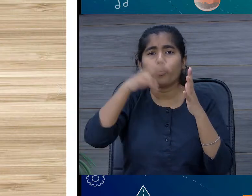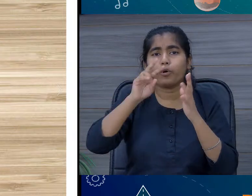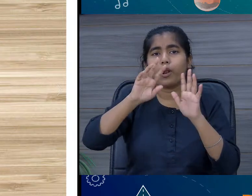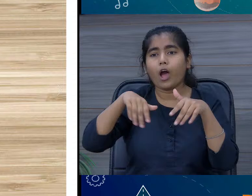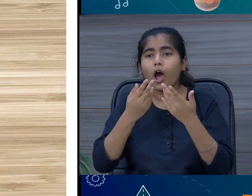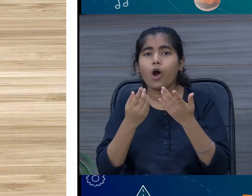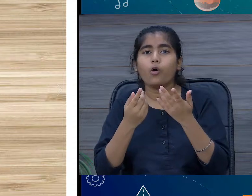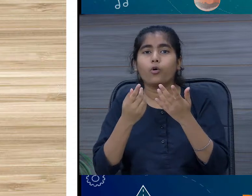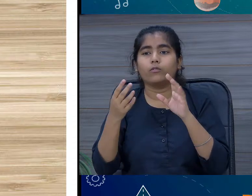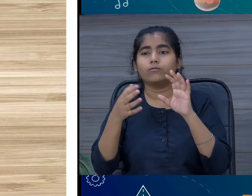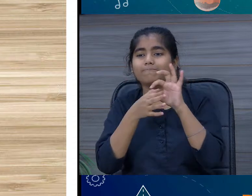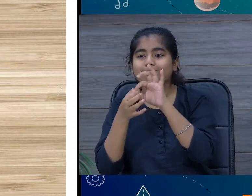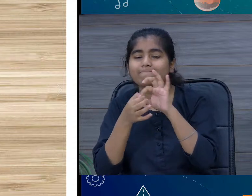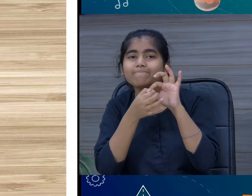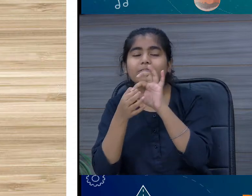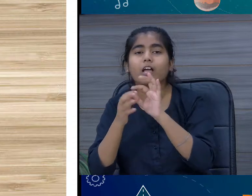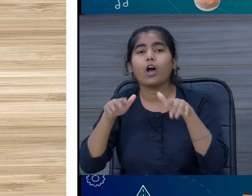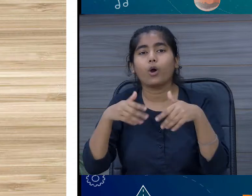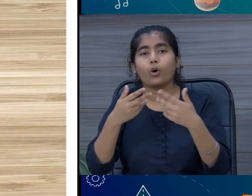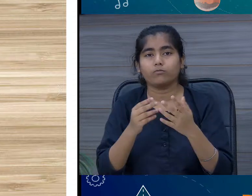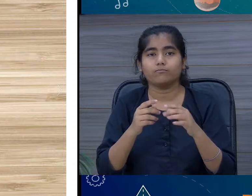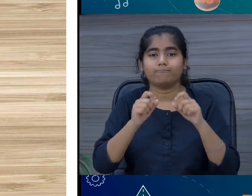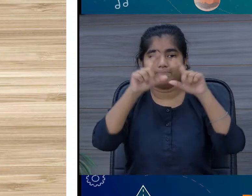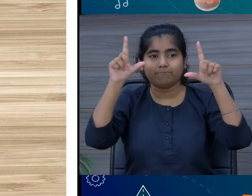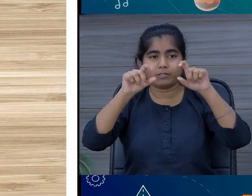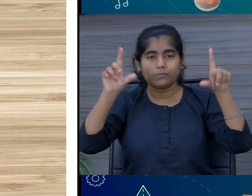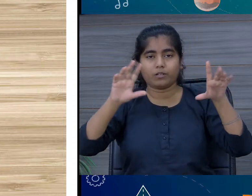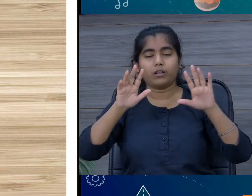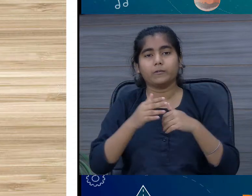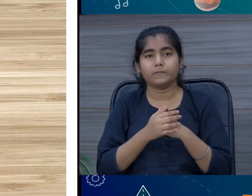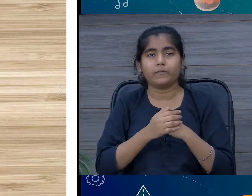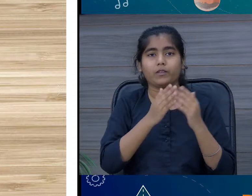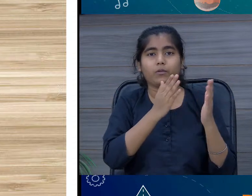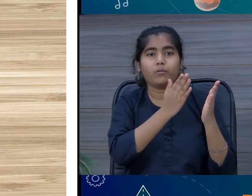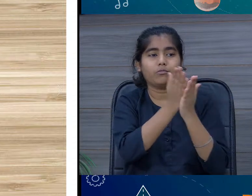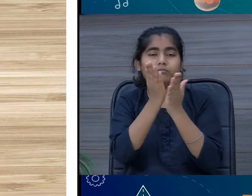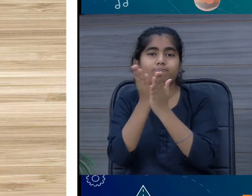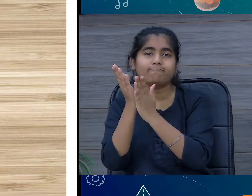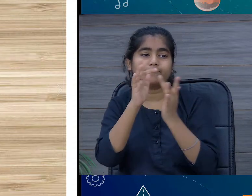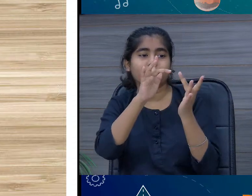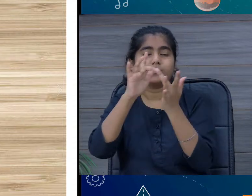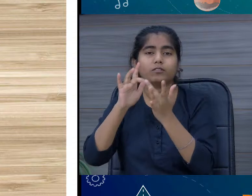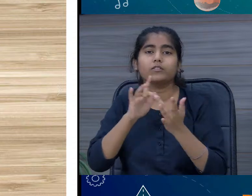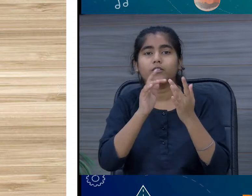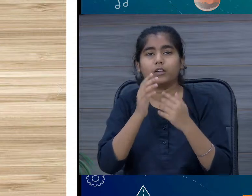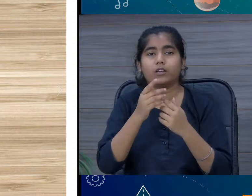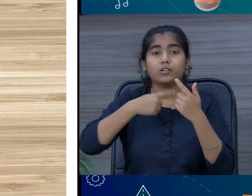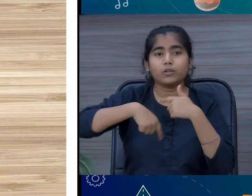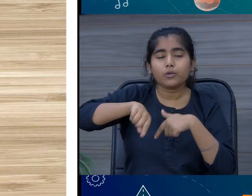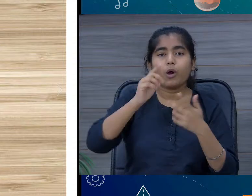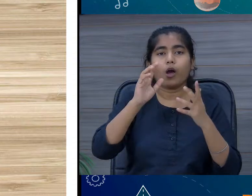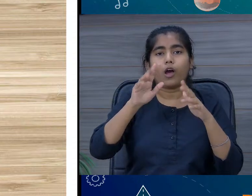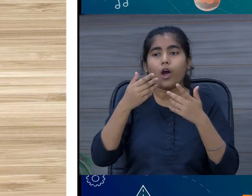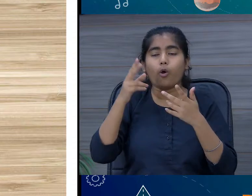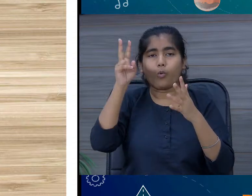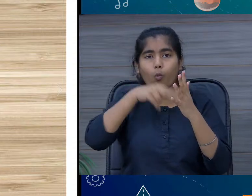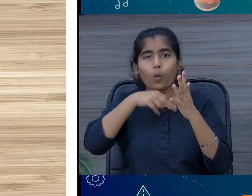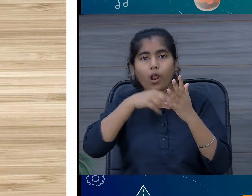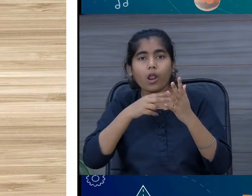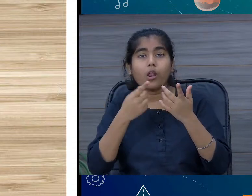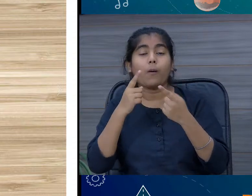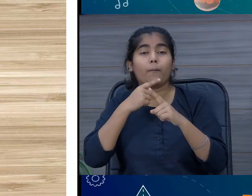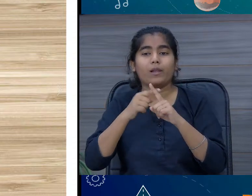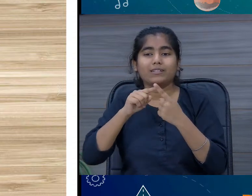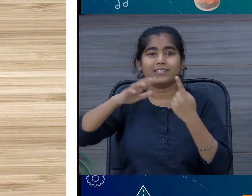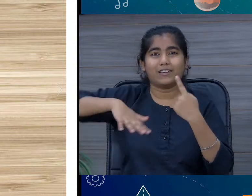warrior, read and enjoy it, and you will learn more about how to make your environment accessible. और